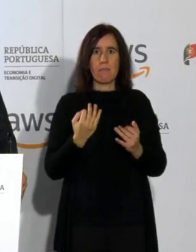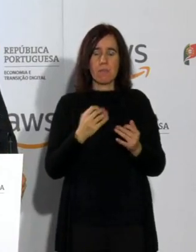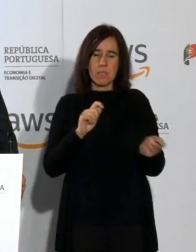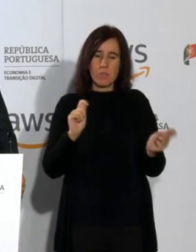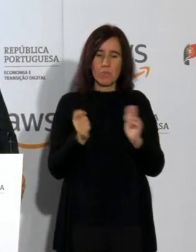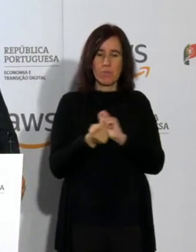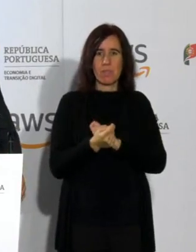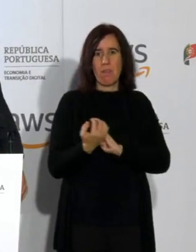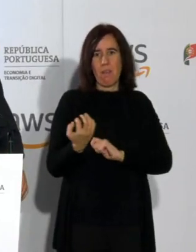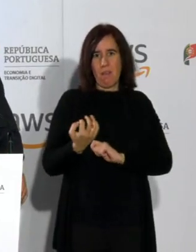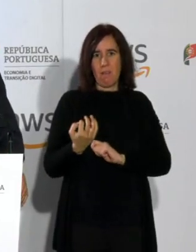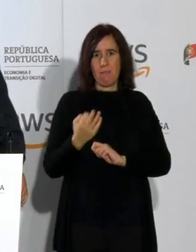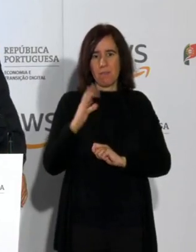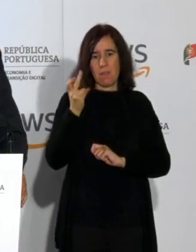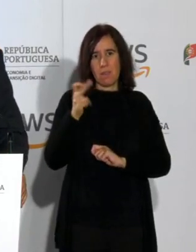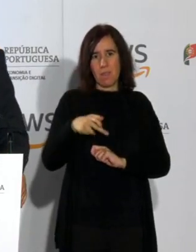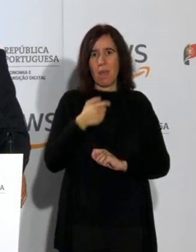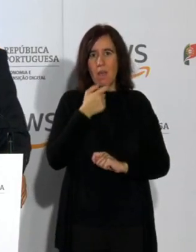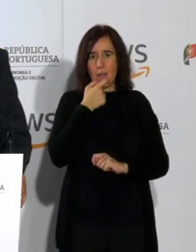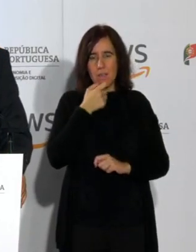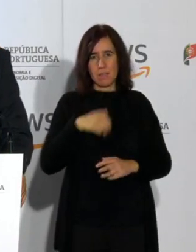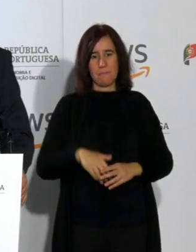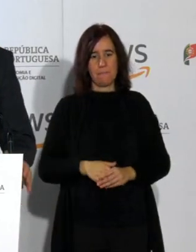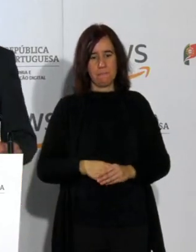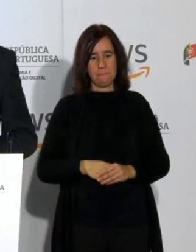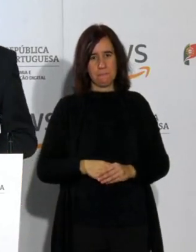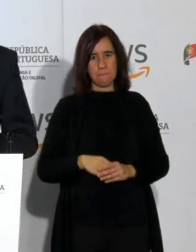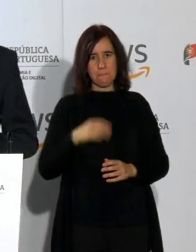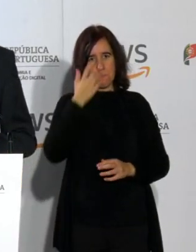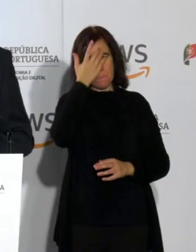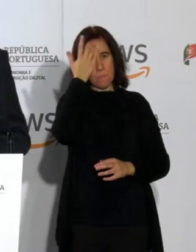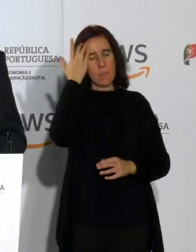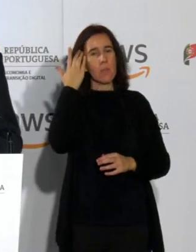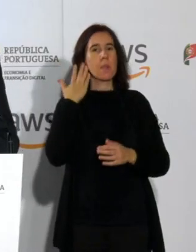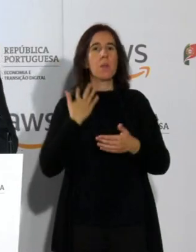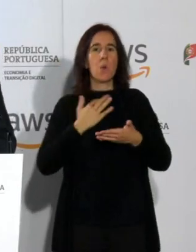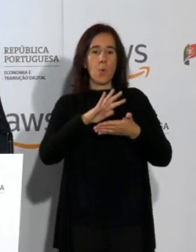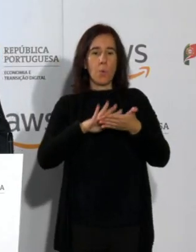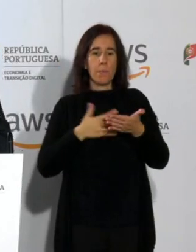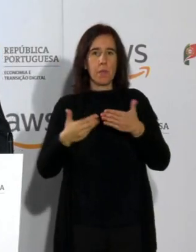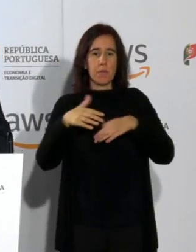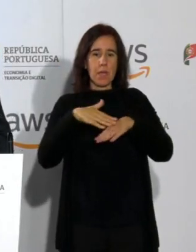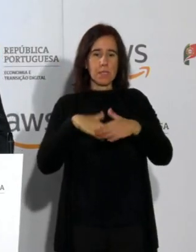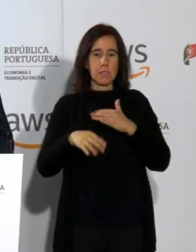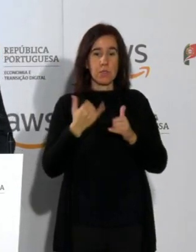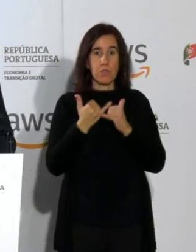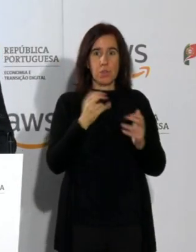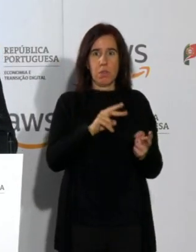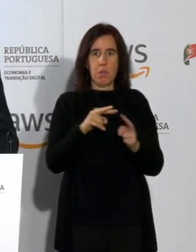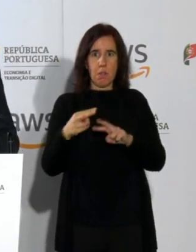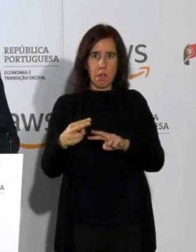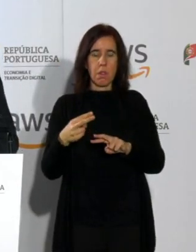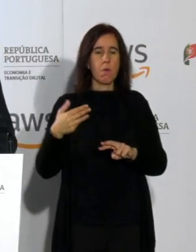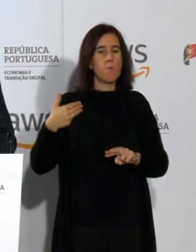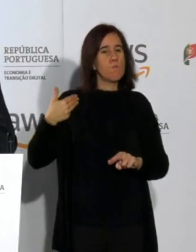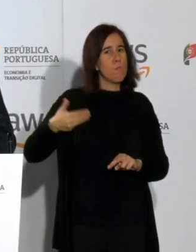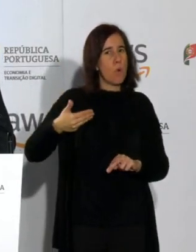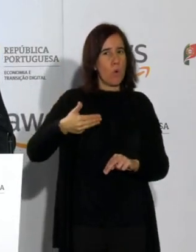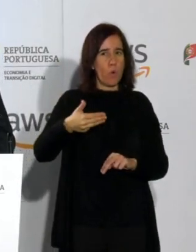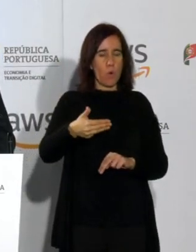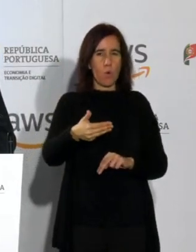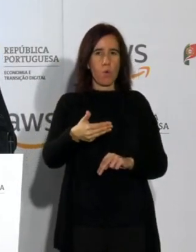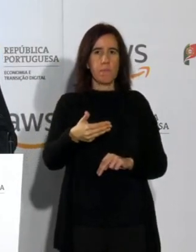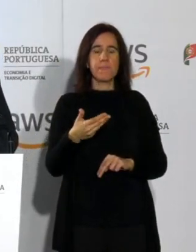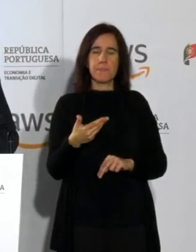possa precisamente ocorrer. O Plano de Ação da Transição para a Transformação Digital tem-se revelado